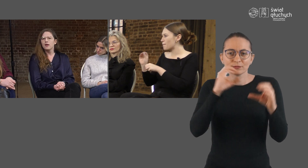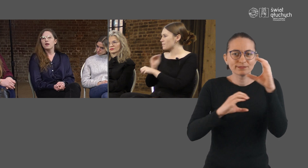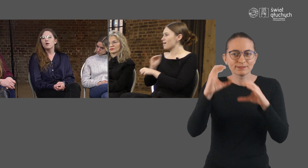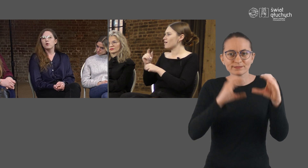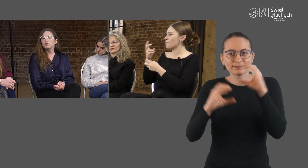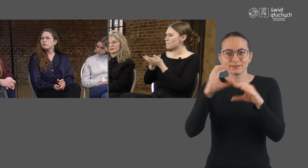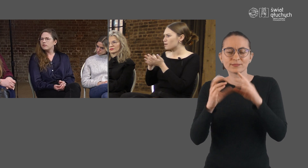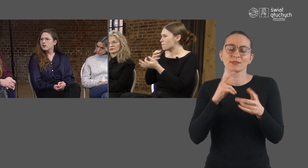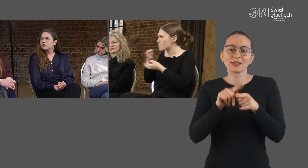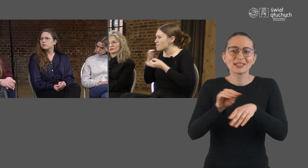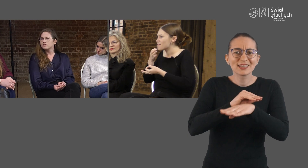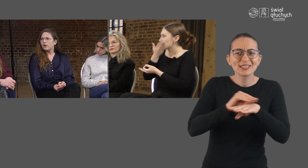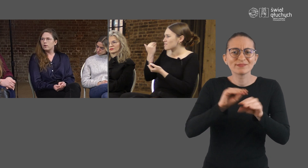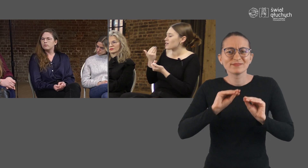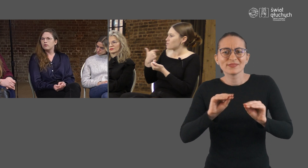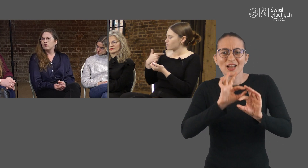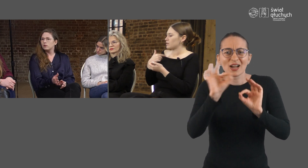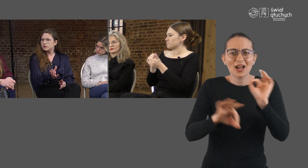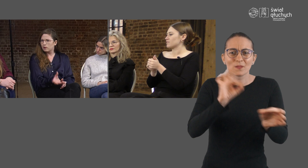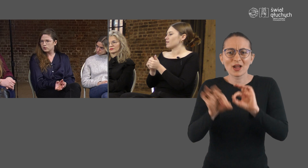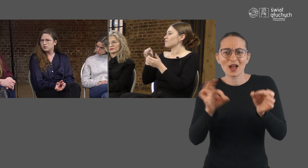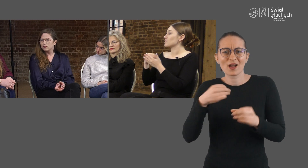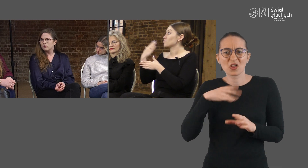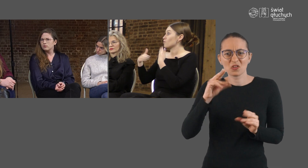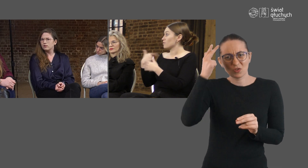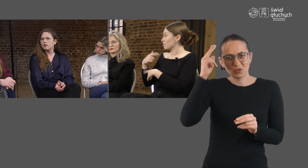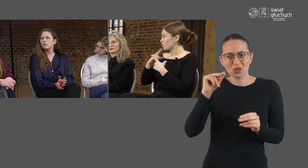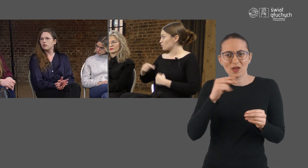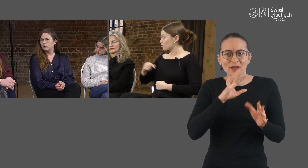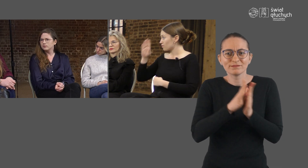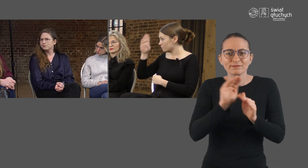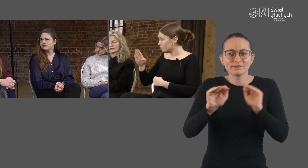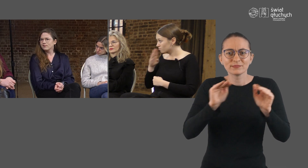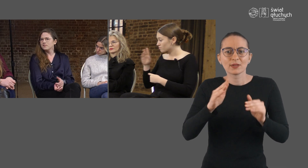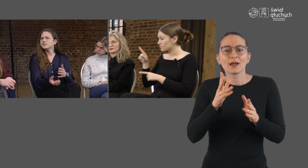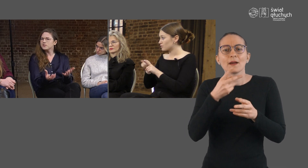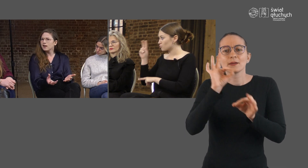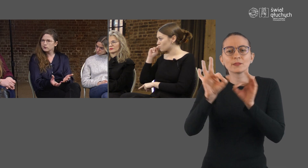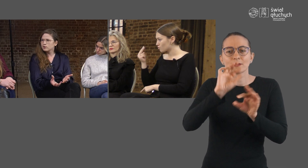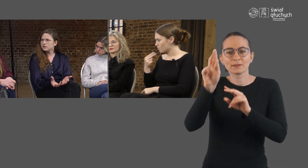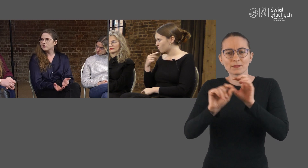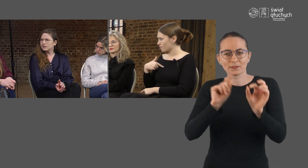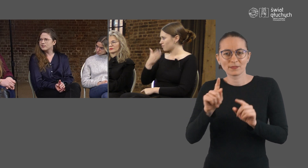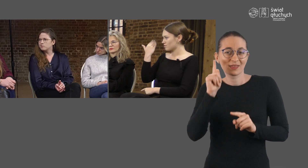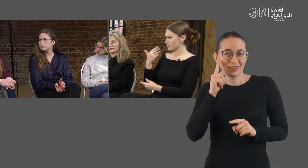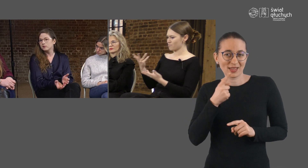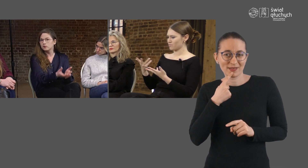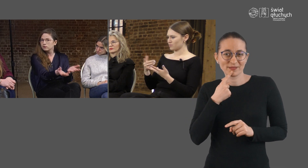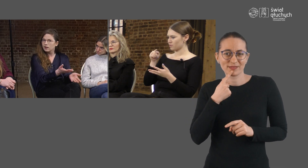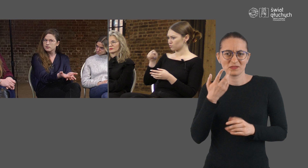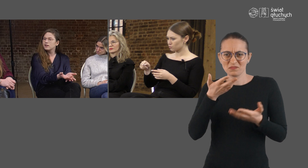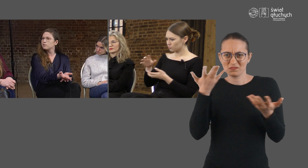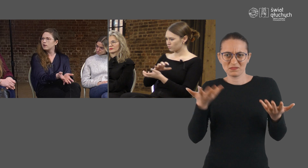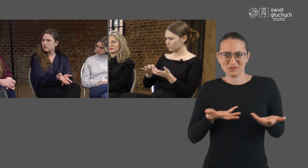pytania. Problem był większy, gdy poznałam osobę słabosłyszącą i głuchą, więc nie wiedziałam, w którym świecie jestem. Czy